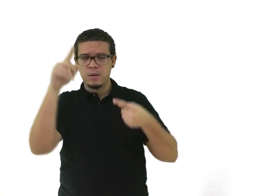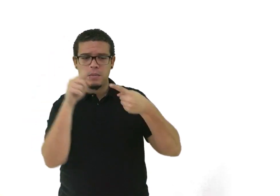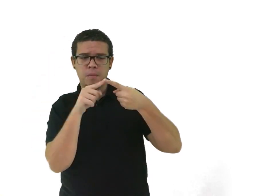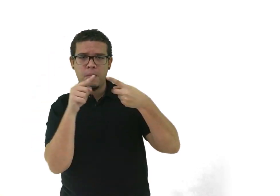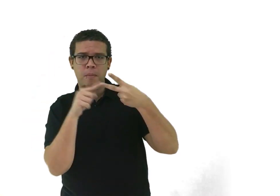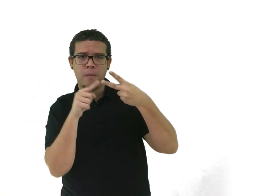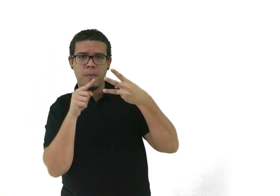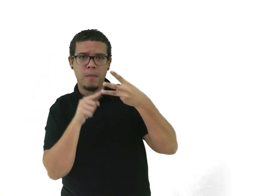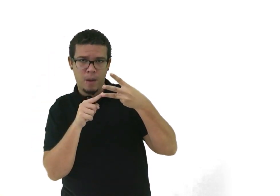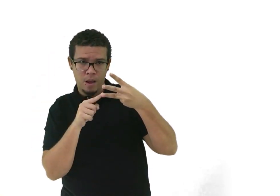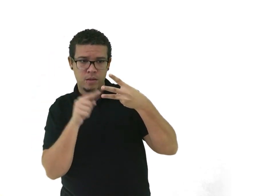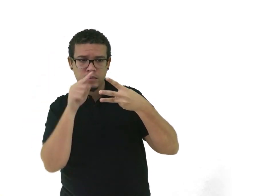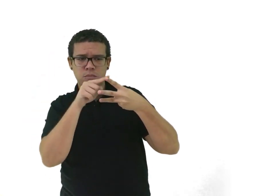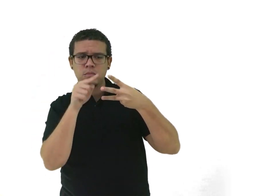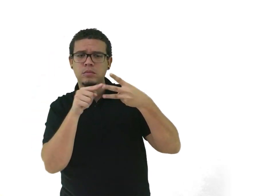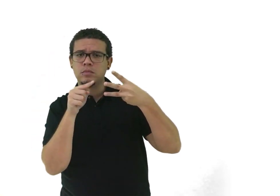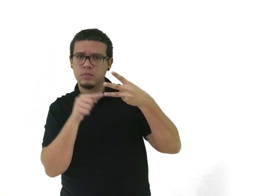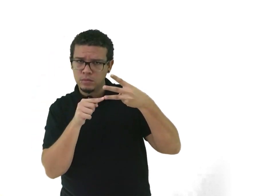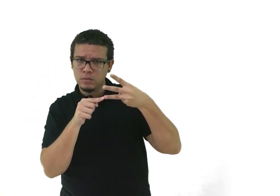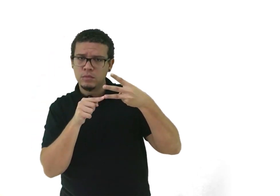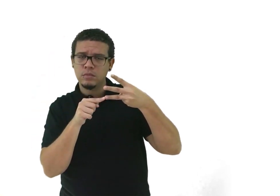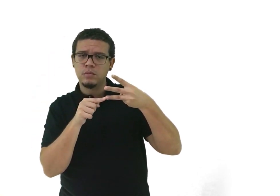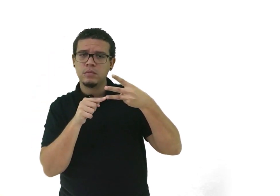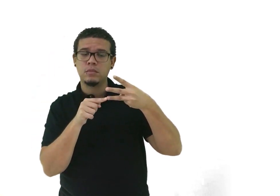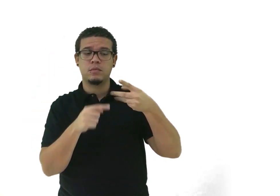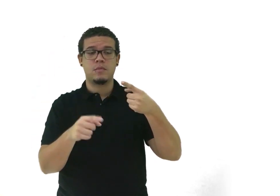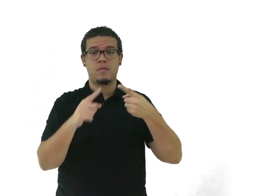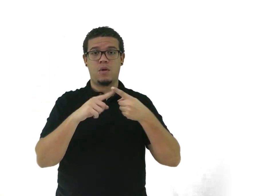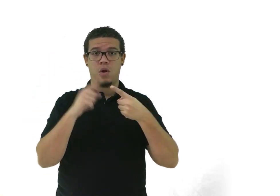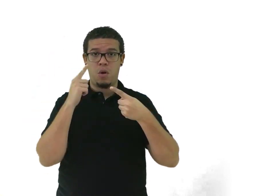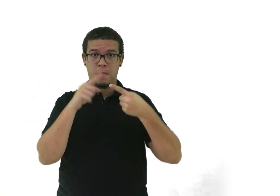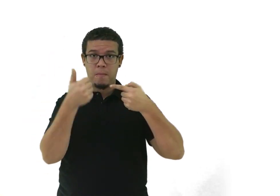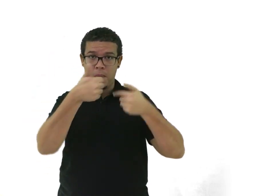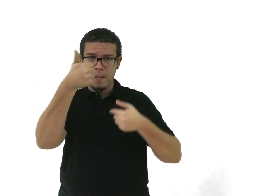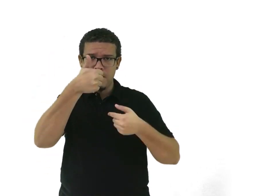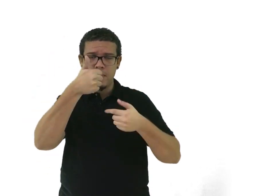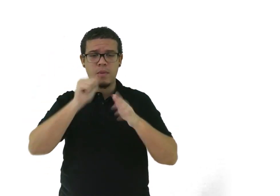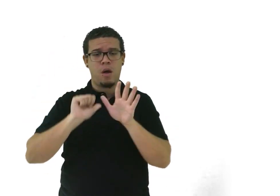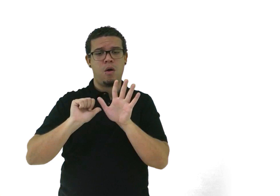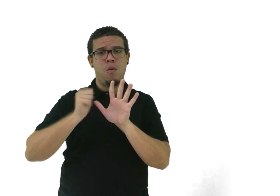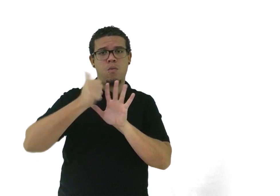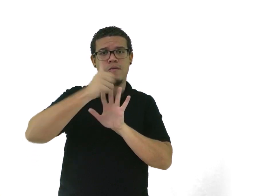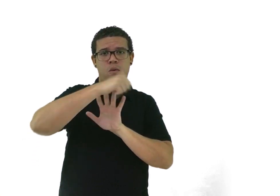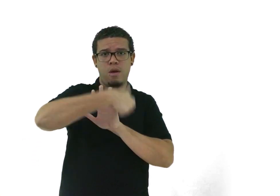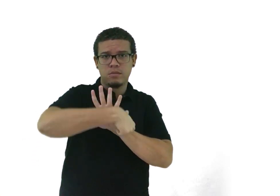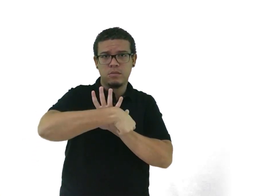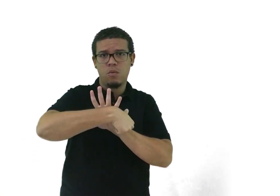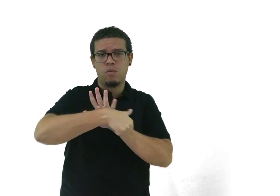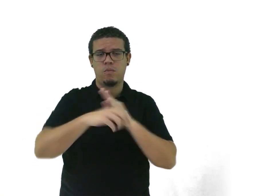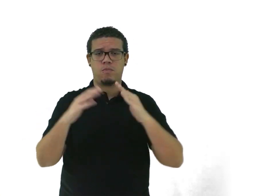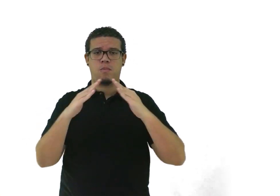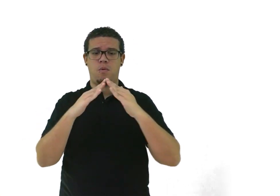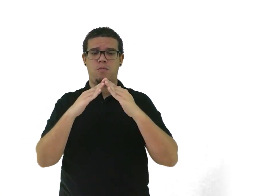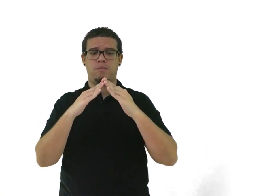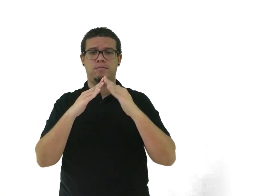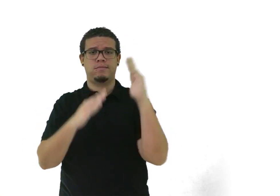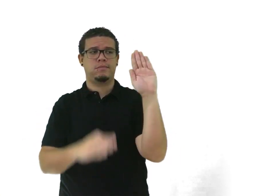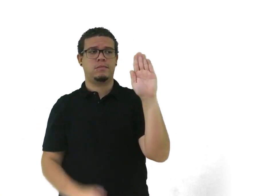gente vai estudar, pesquisar esses 3 elementos neste sinal? Então, primeiro, a configuração de mão.